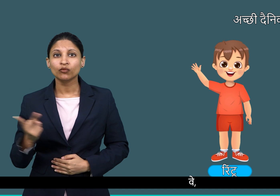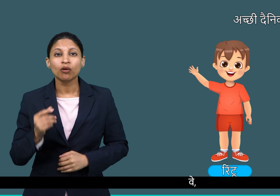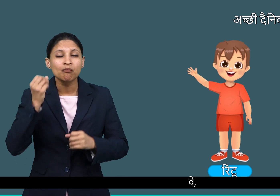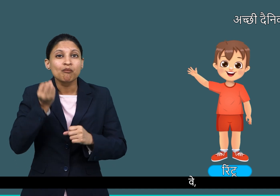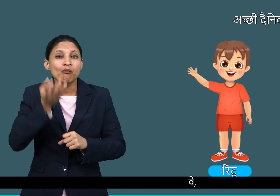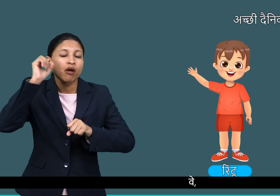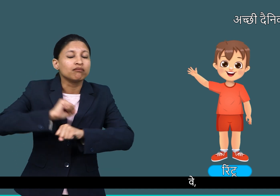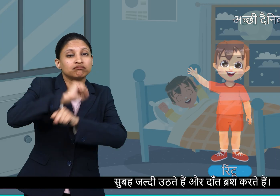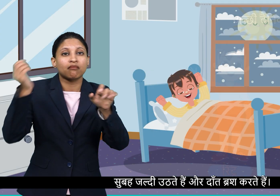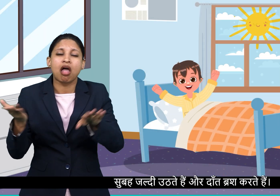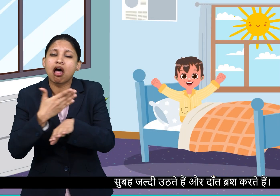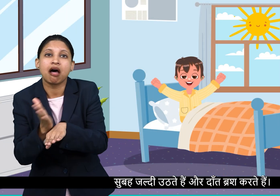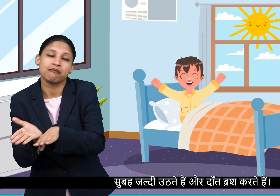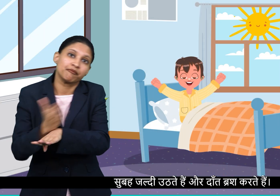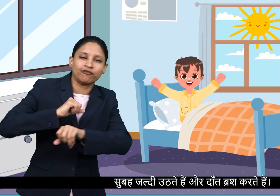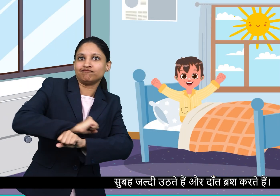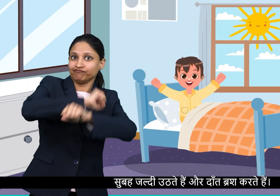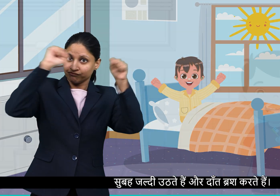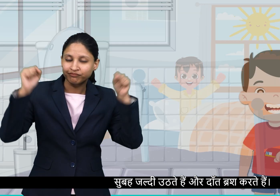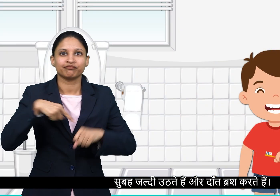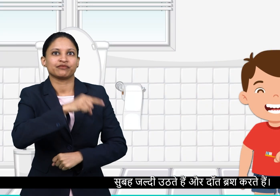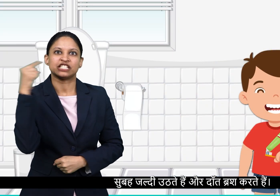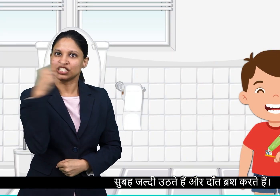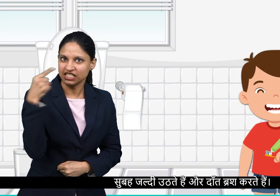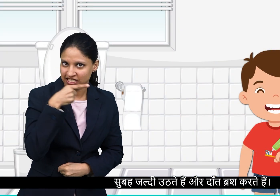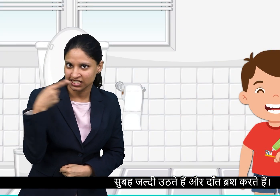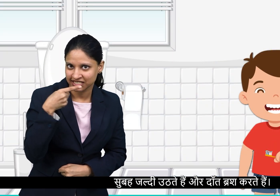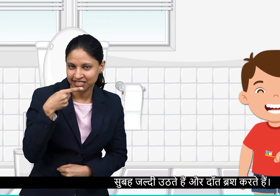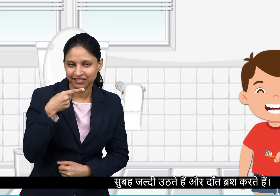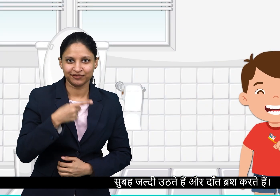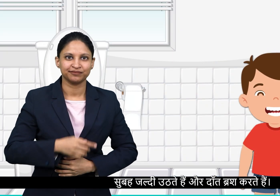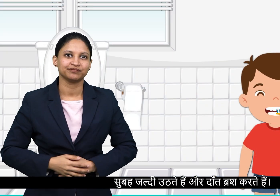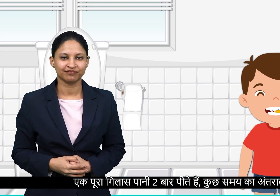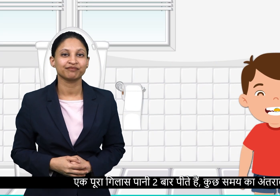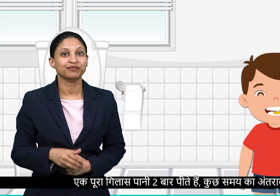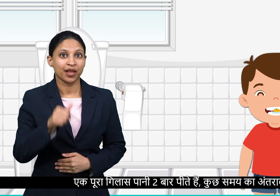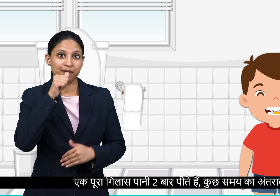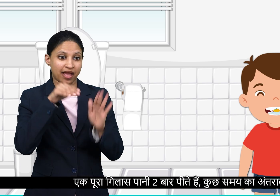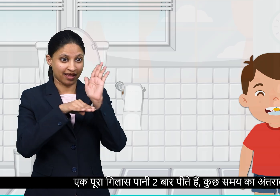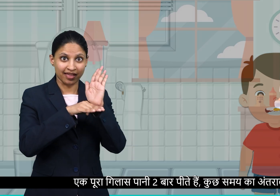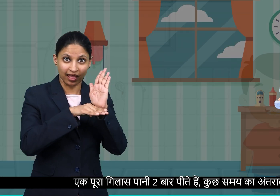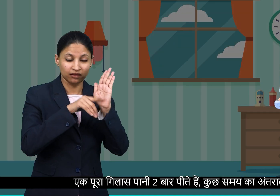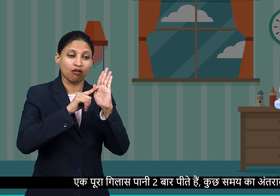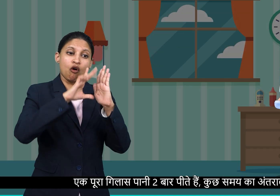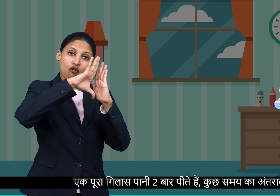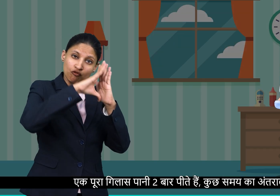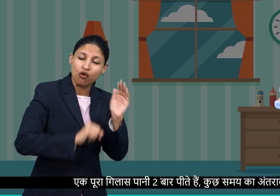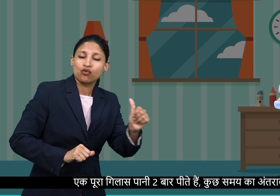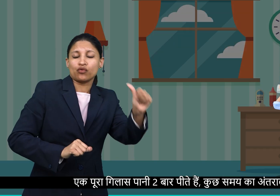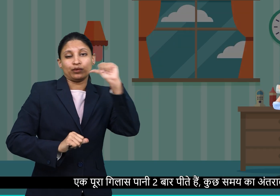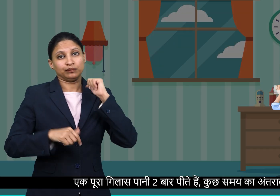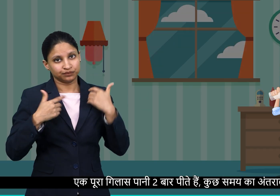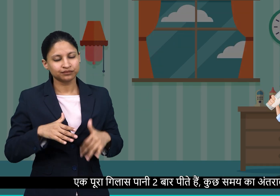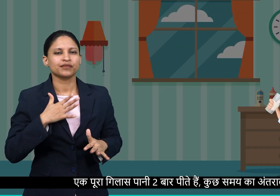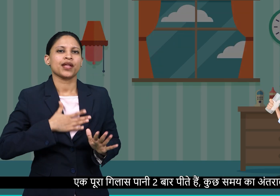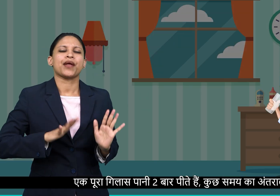वे सुबह जल्दी उठते हैं और दांत ब्रश करते हैं। एक पूरा गिलास पानी 2 बार पीते